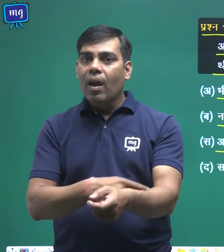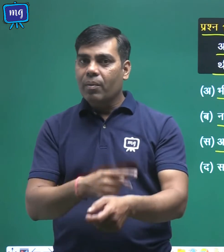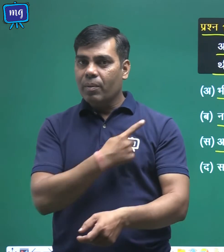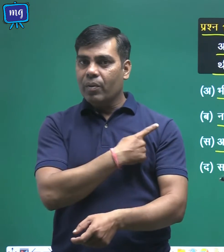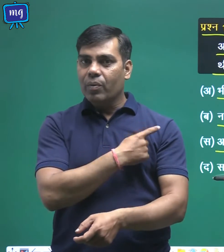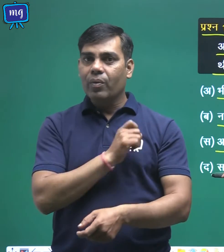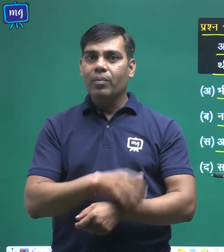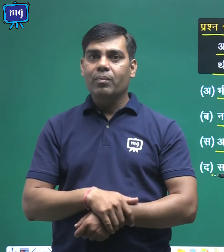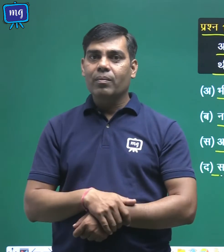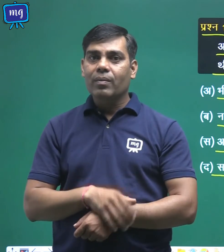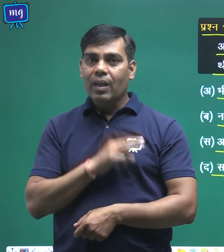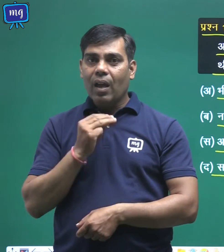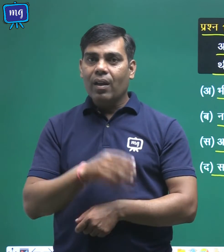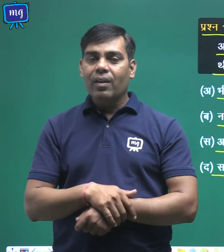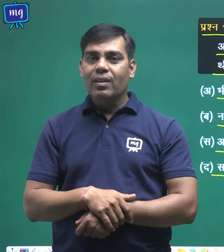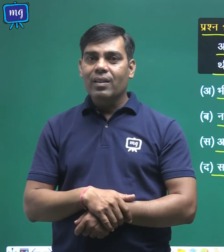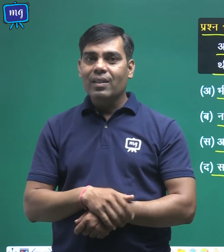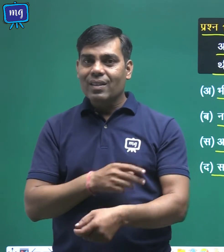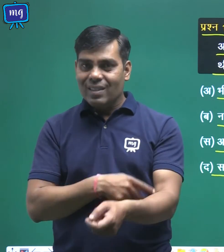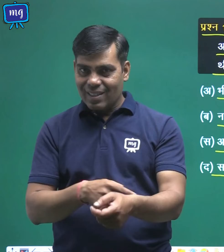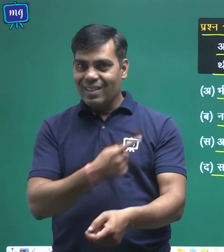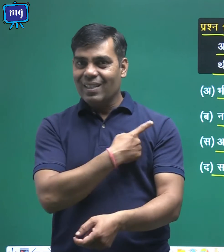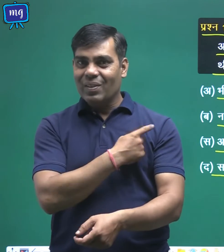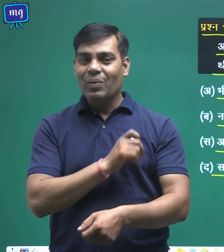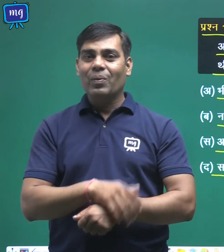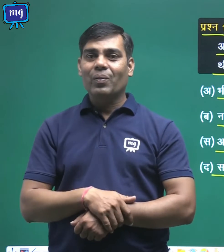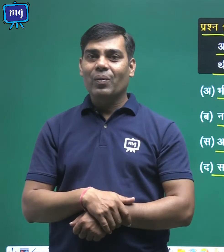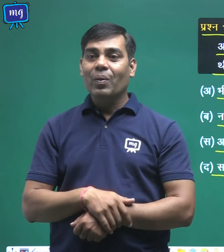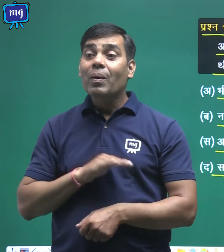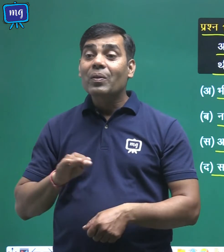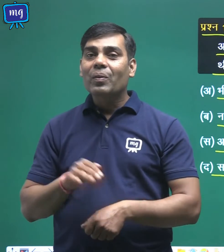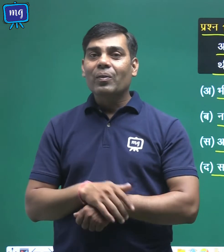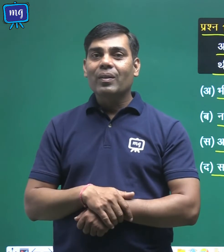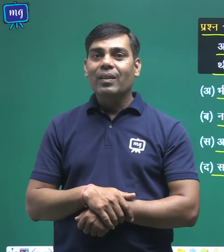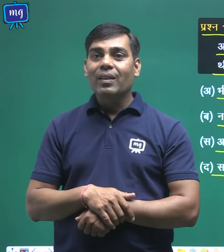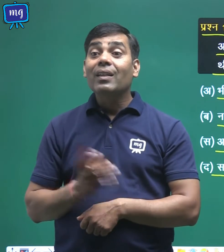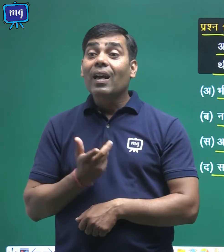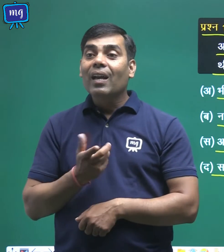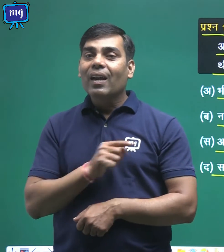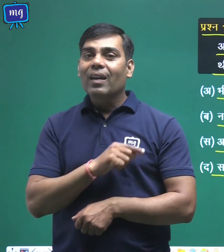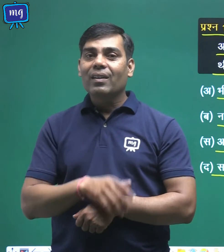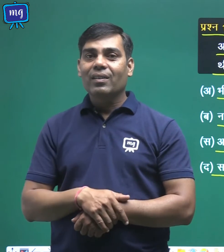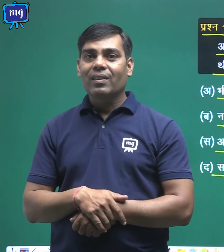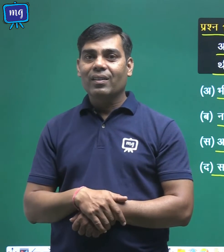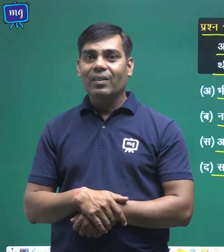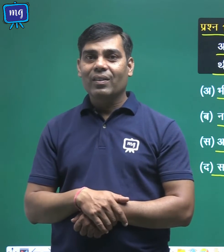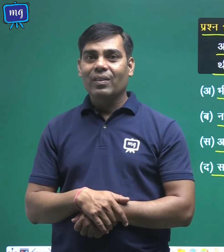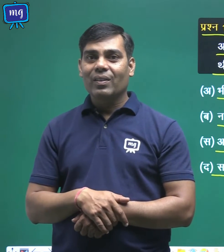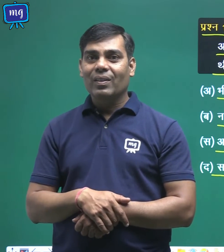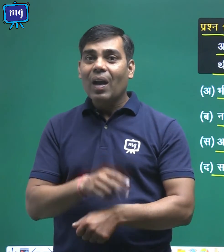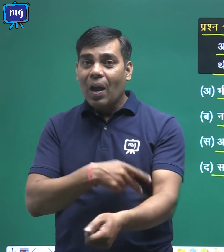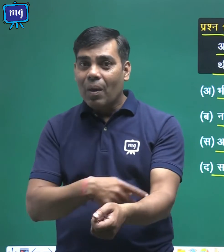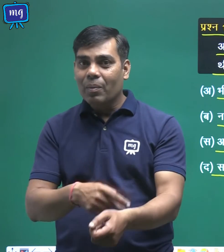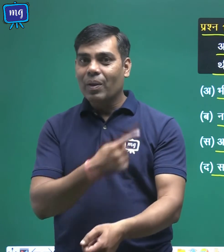अभिमन्यु को या सहदेव को? बच्चों क्या आएगा? अभिमन्यु